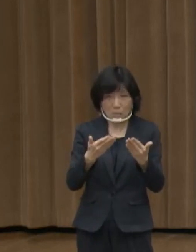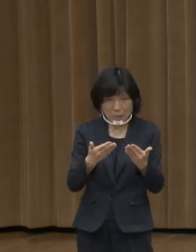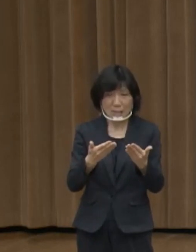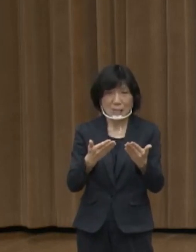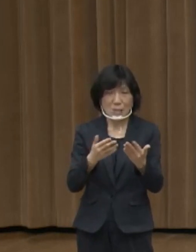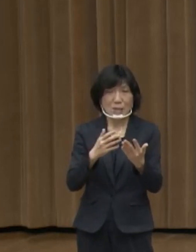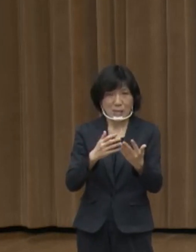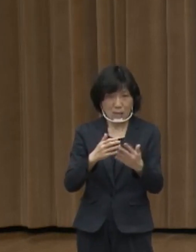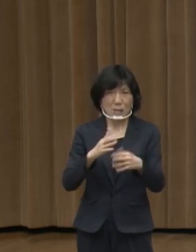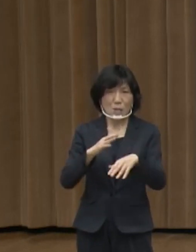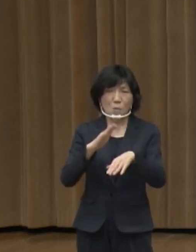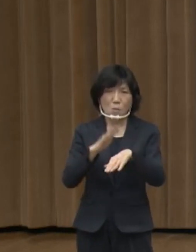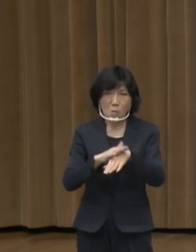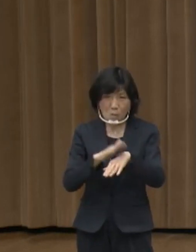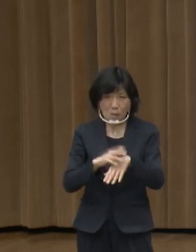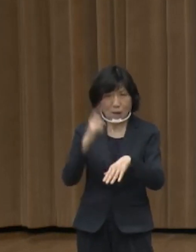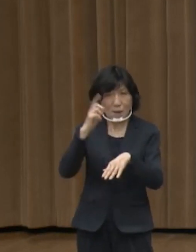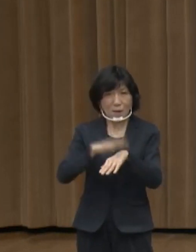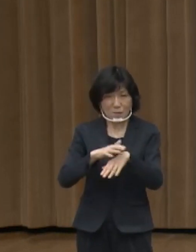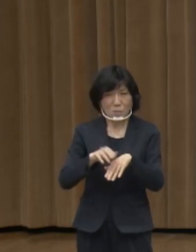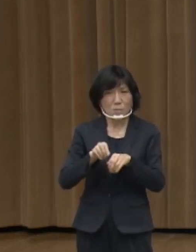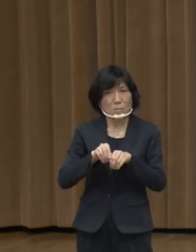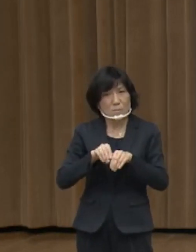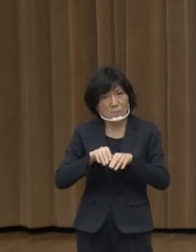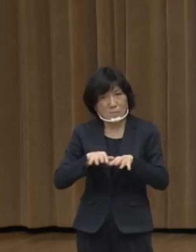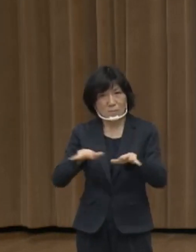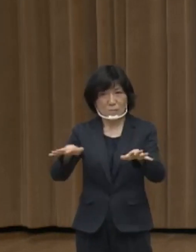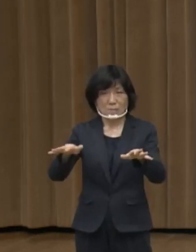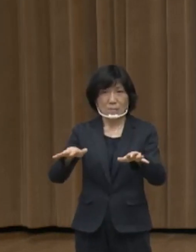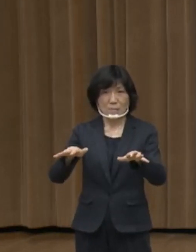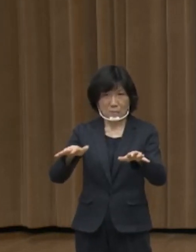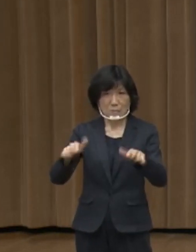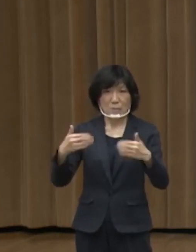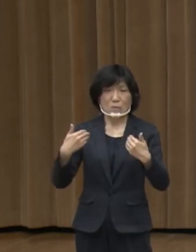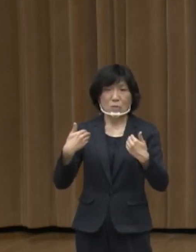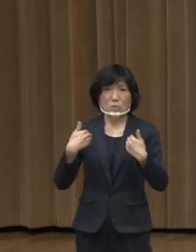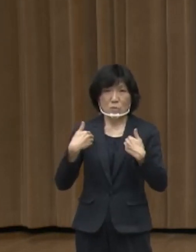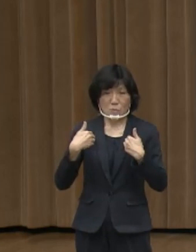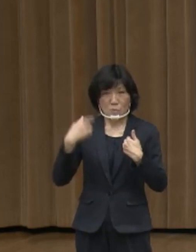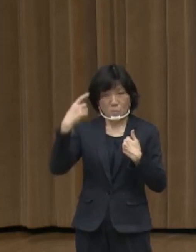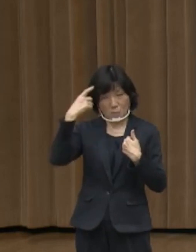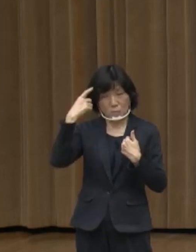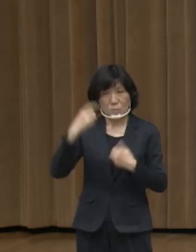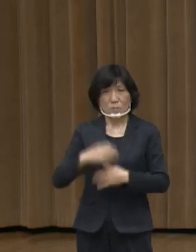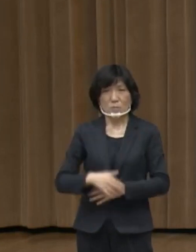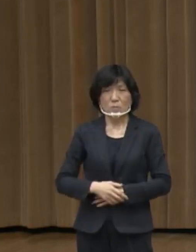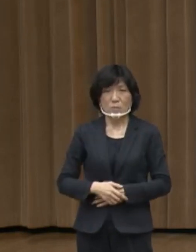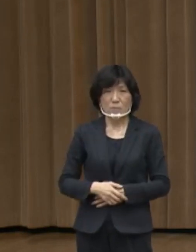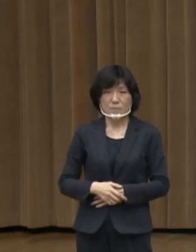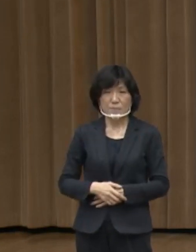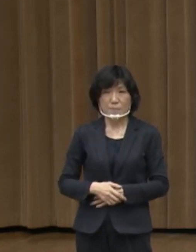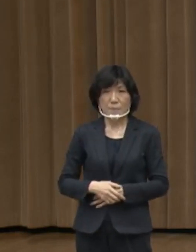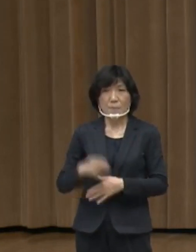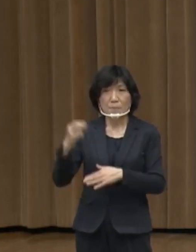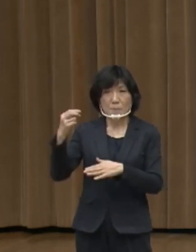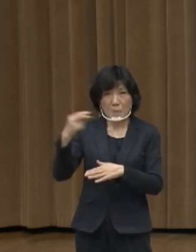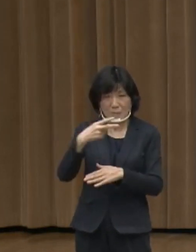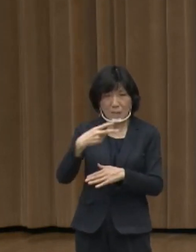で展開をしていく新たなフェーズを刻む年度になると思っており、そ